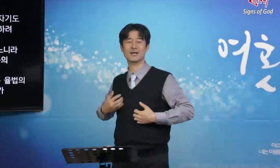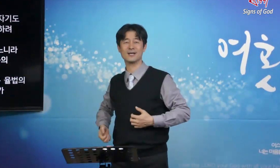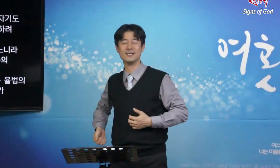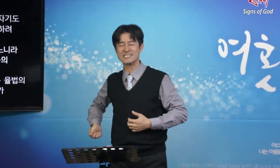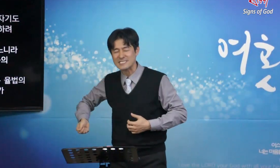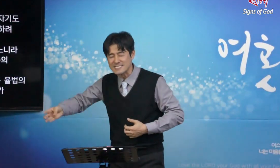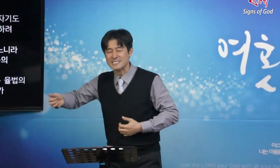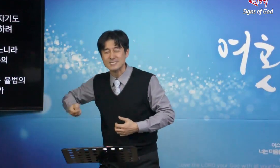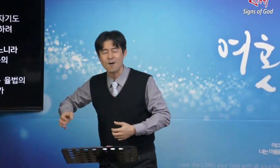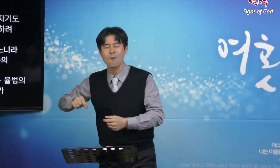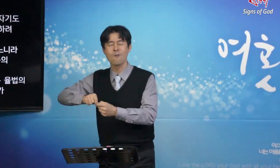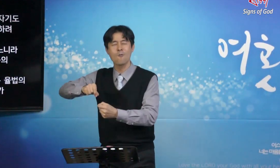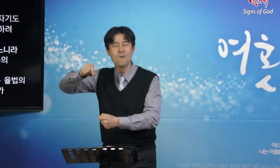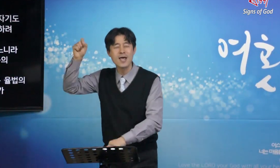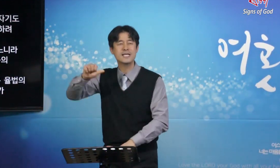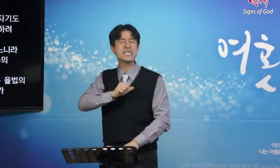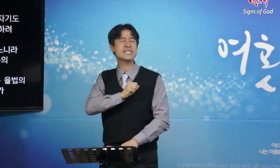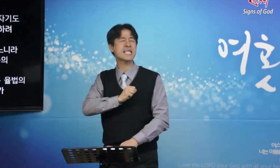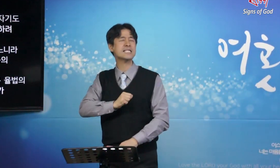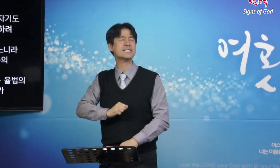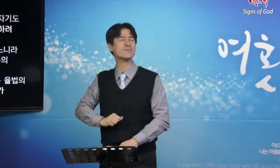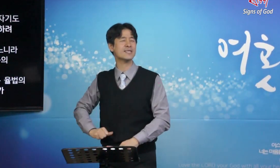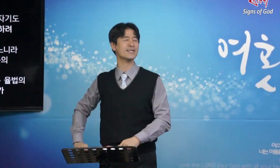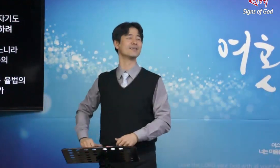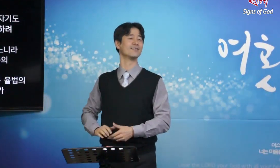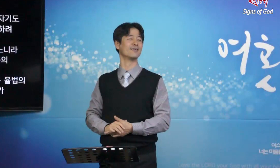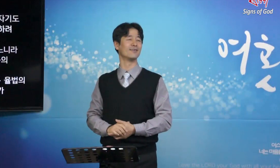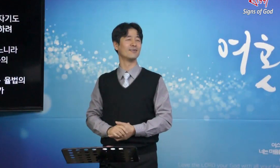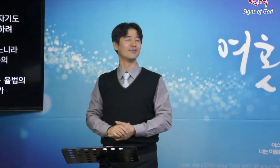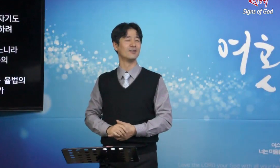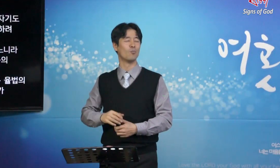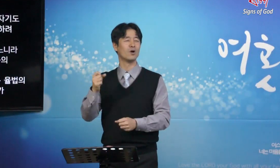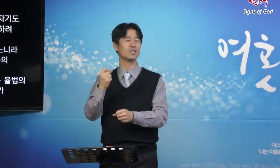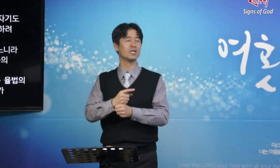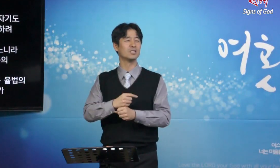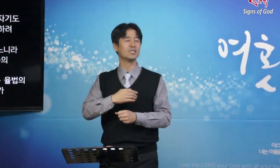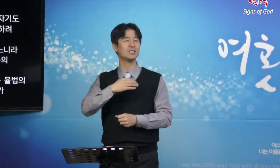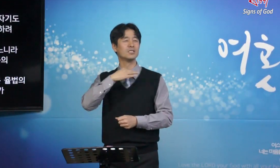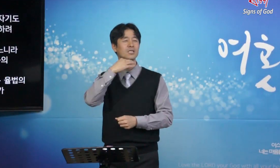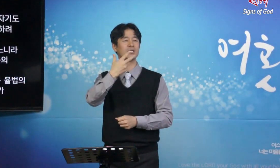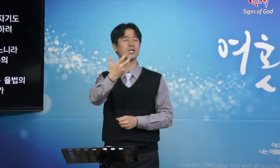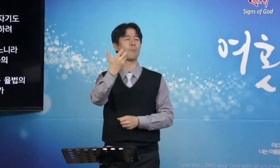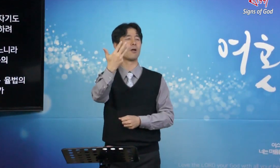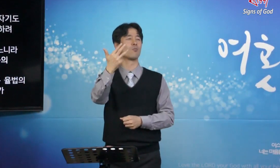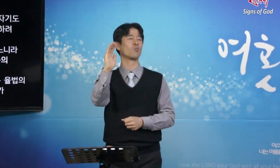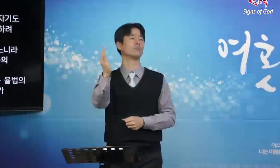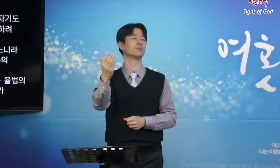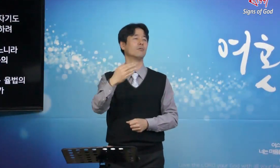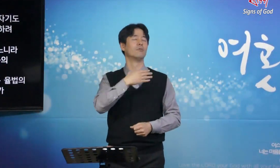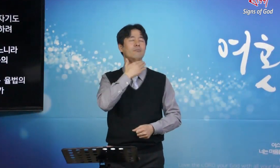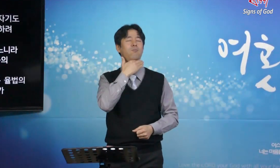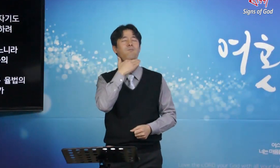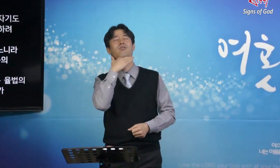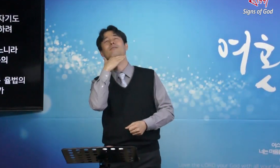복음을 뿌리고 씨앗을 심고 그렇게 인내하셨는데 이제